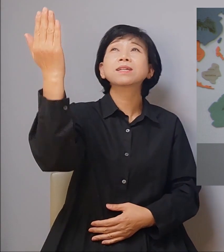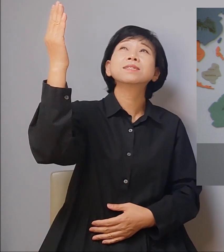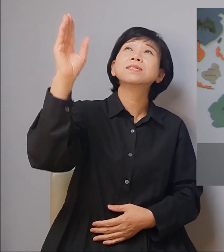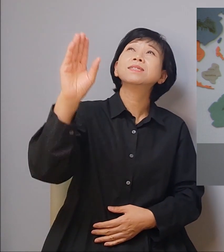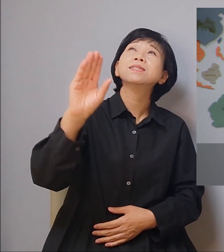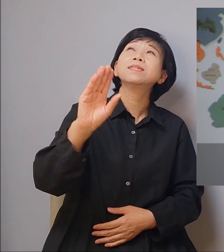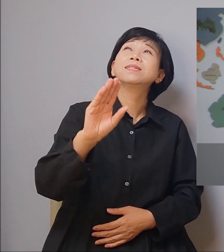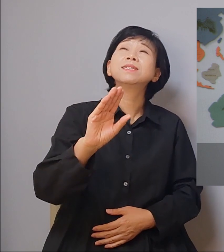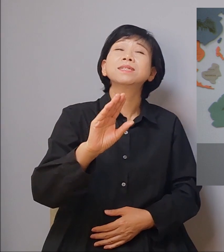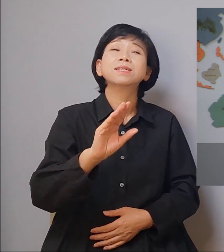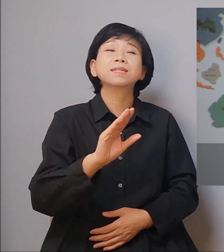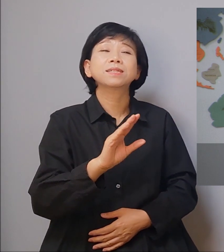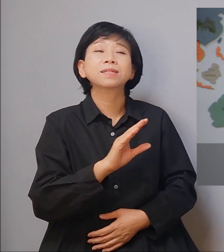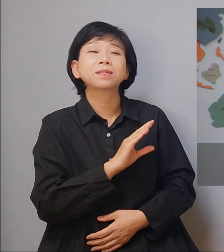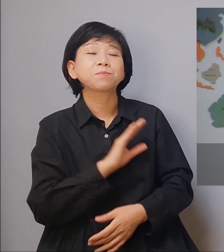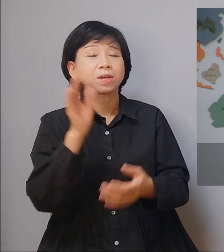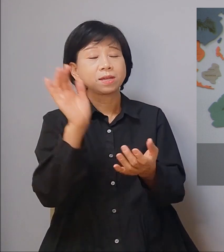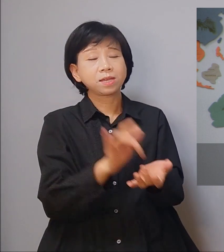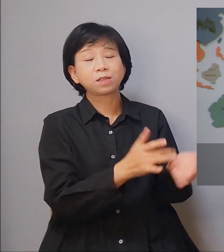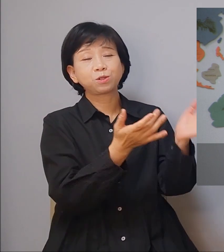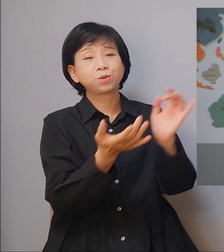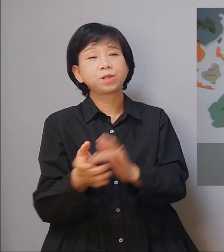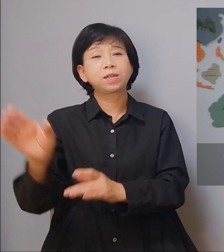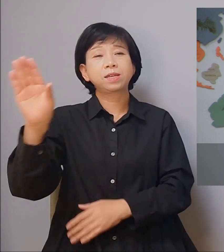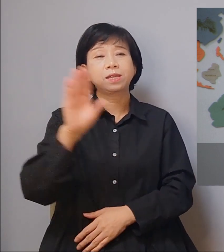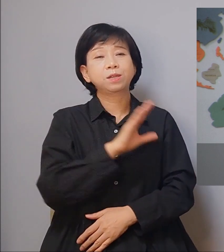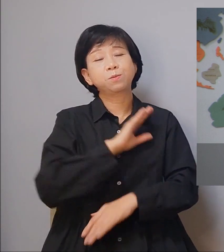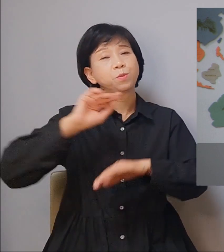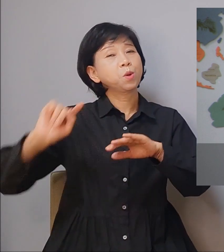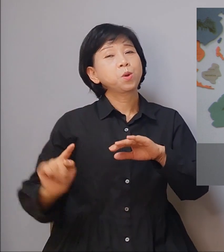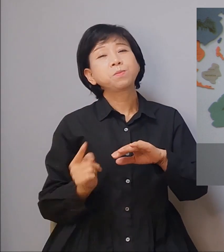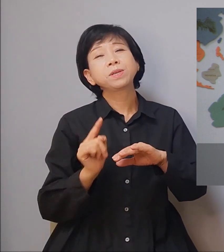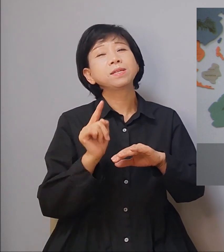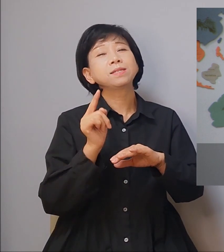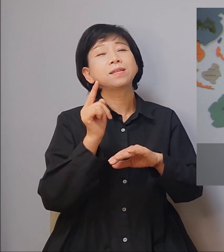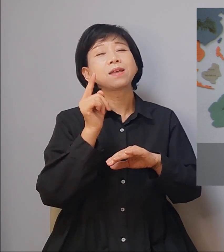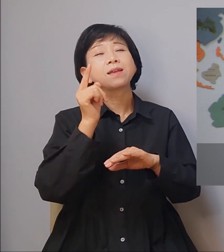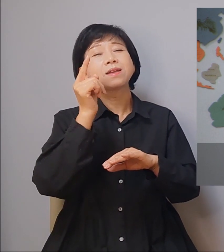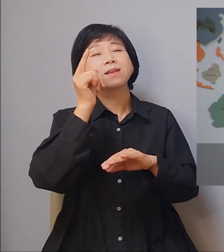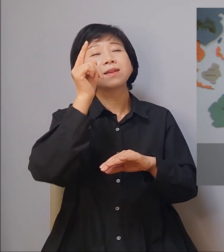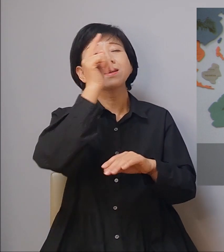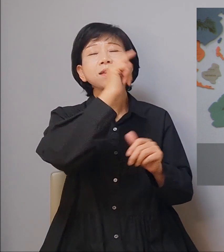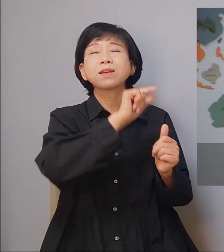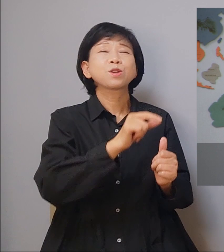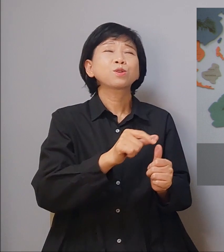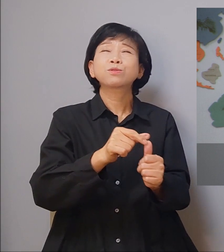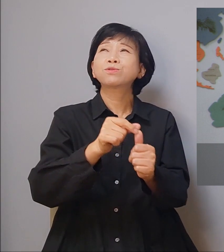능력의 그 이름 예수 이름 높이세